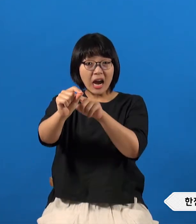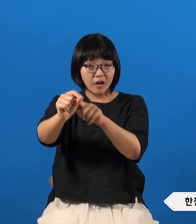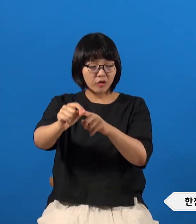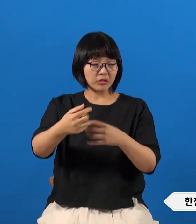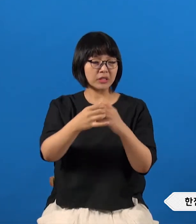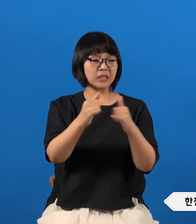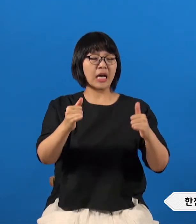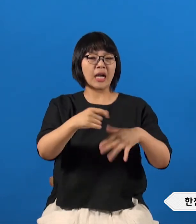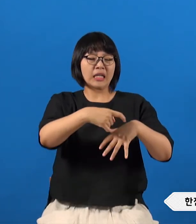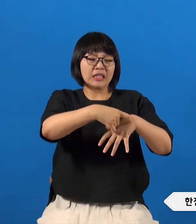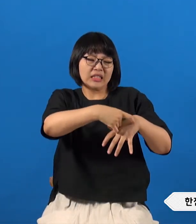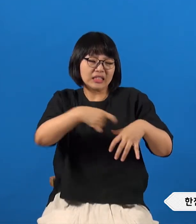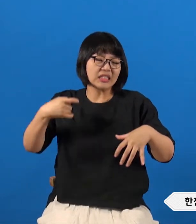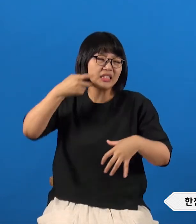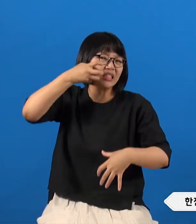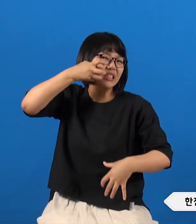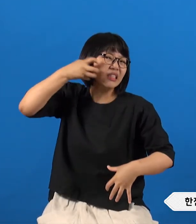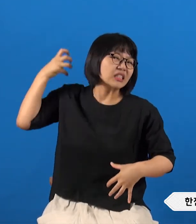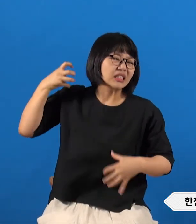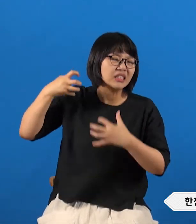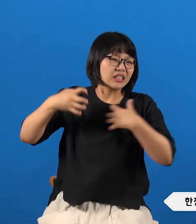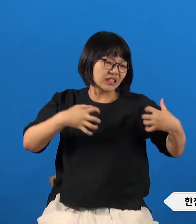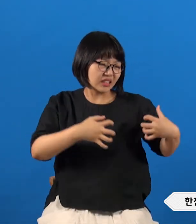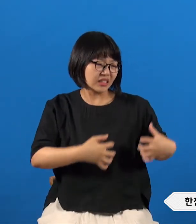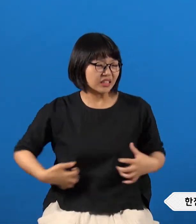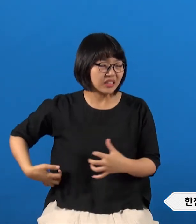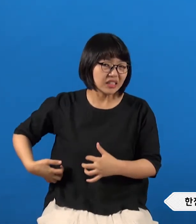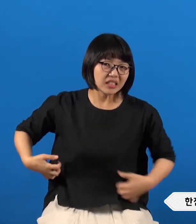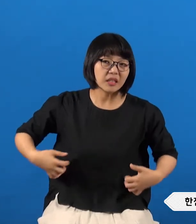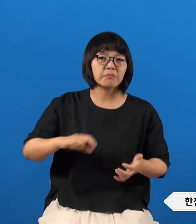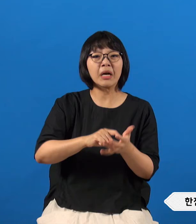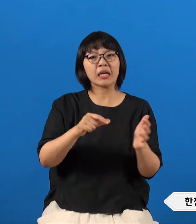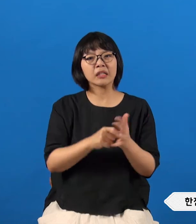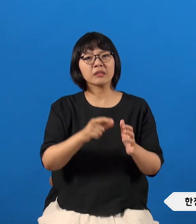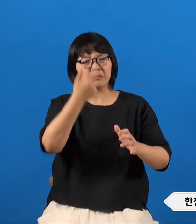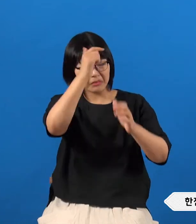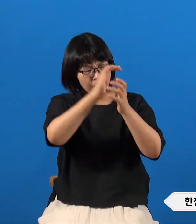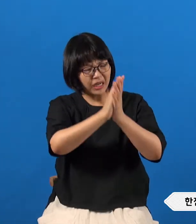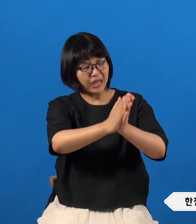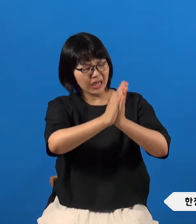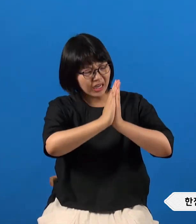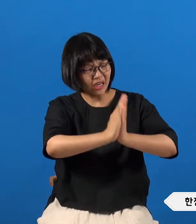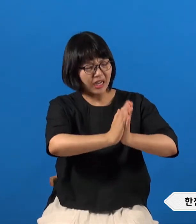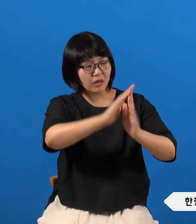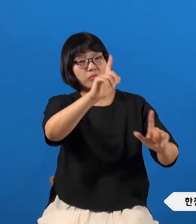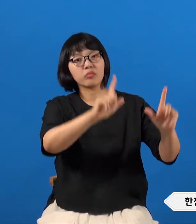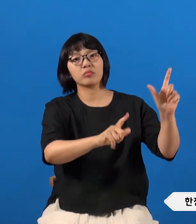인해서 살점이 뜯겨져 나갈 정도로 몸을 뒤로 잡아챕니다.